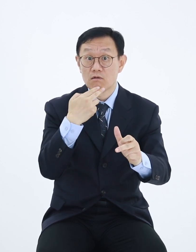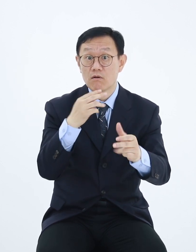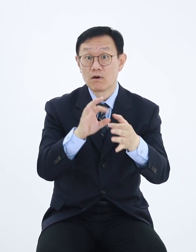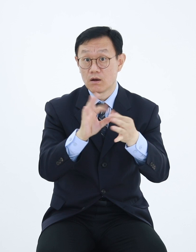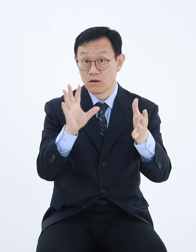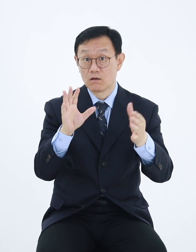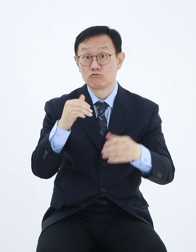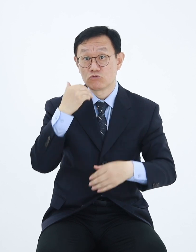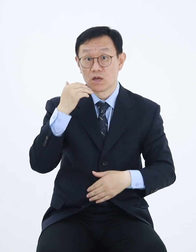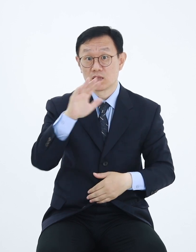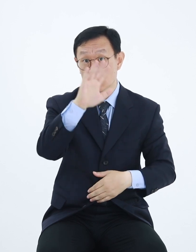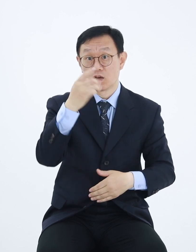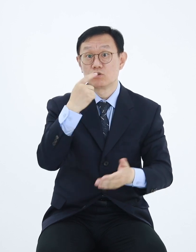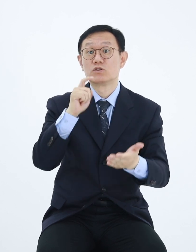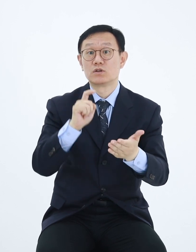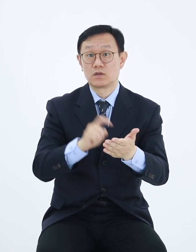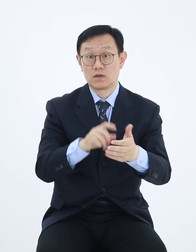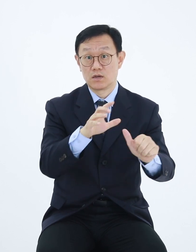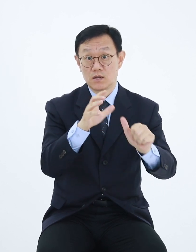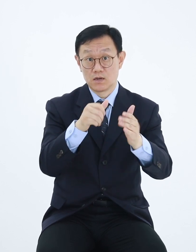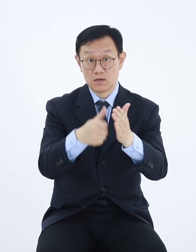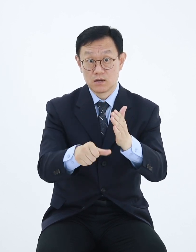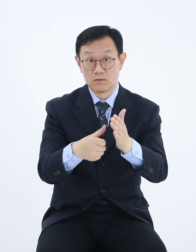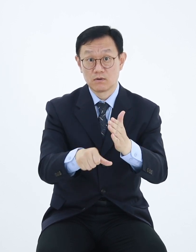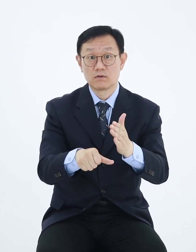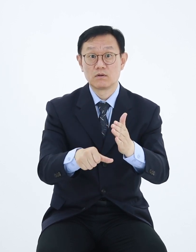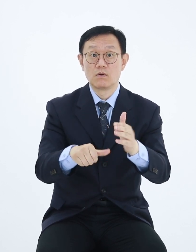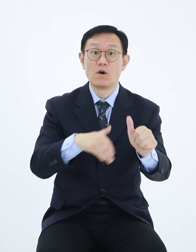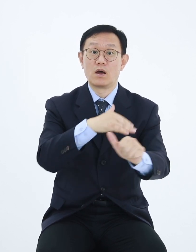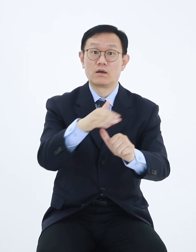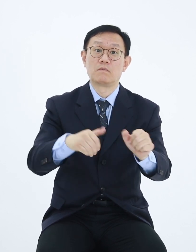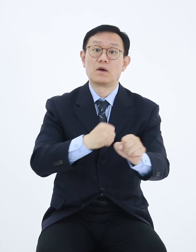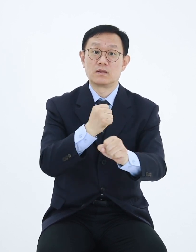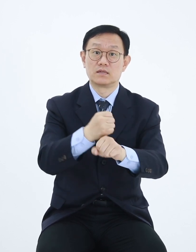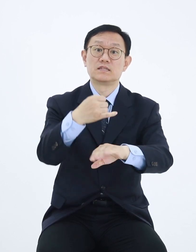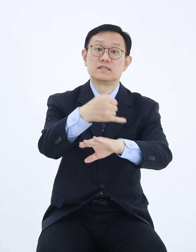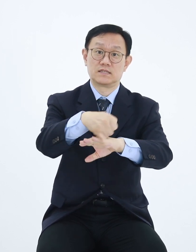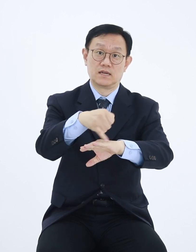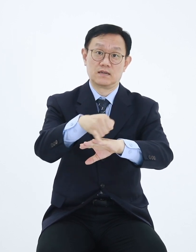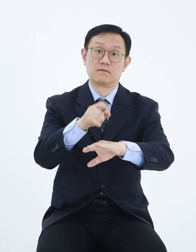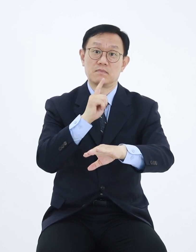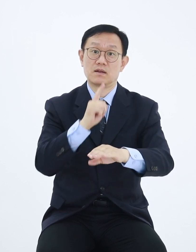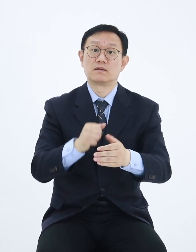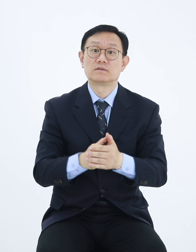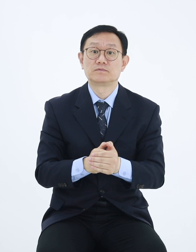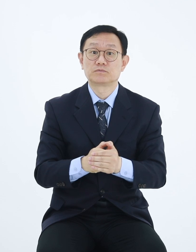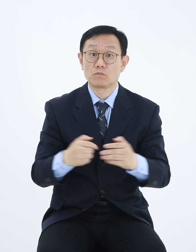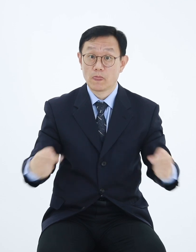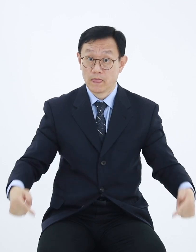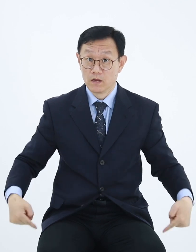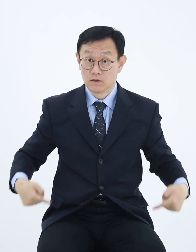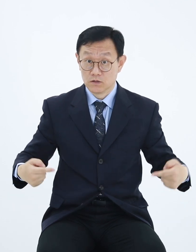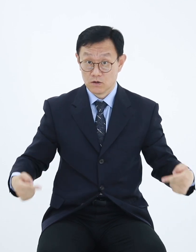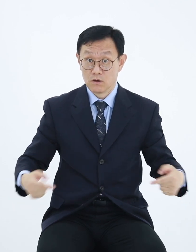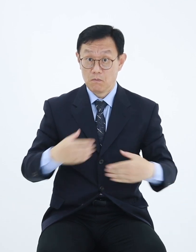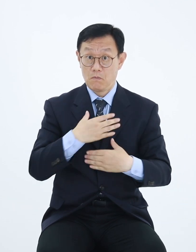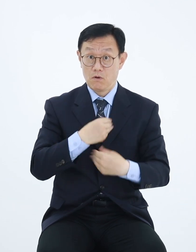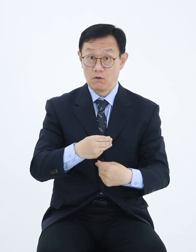누구나 손쉽게 쓸 수 있는 제품 및 사용 환경을 만드는 디자인을 말한다 휠체어 이용자도 편하게 오르내릴 수 있는